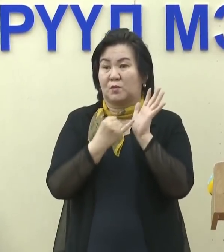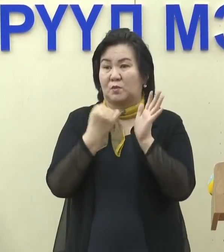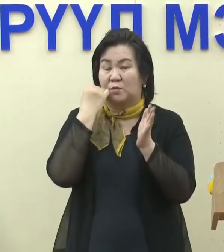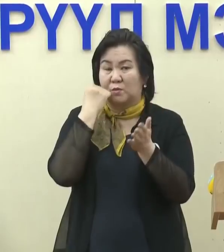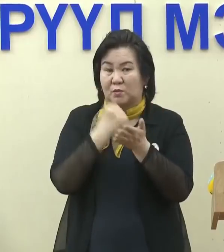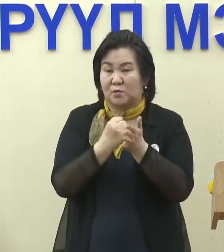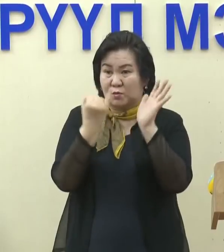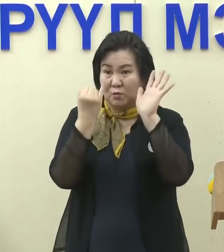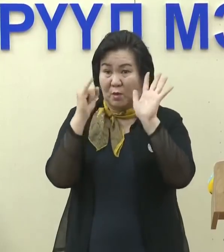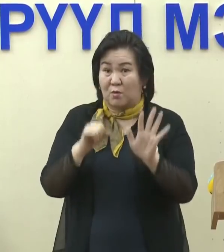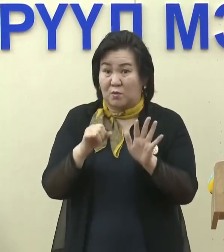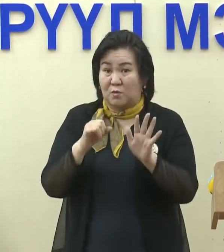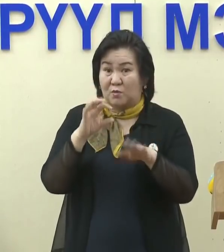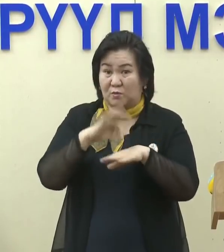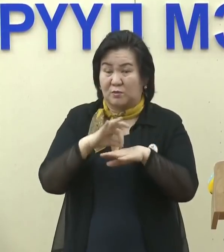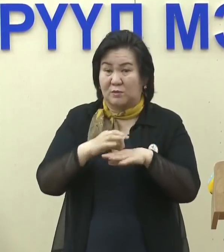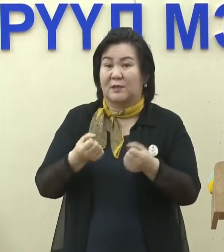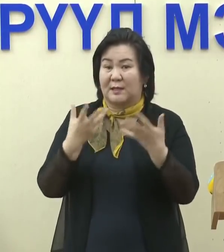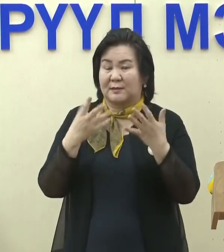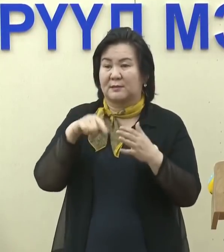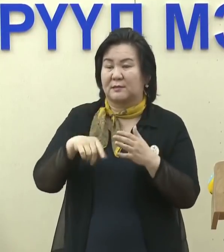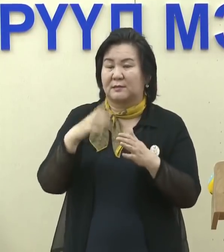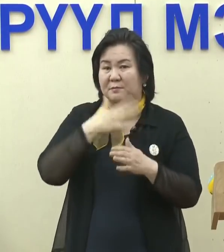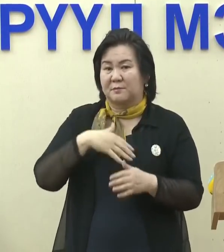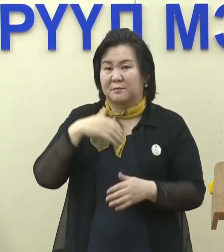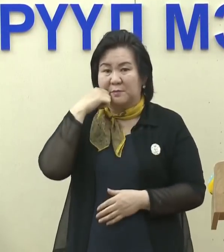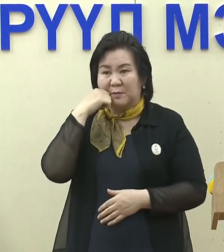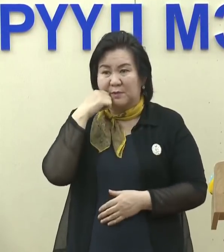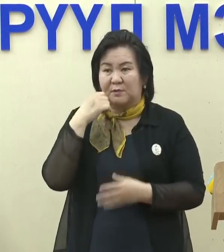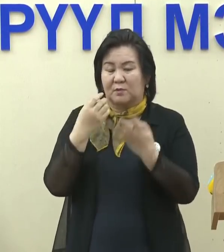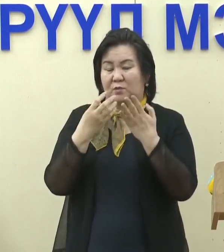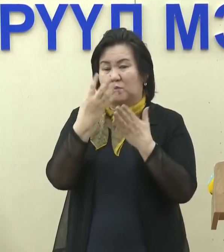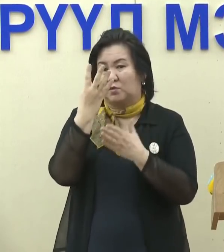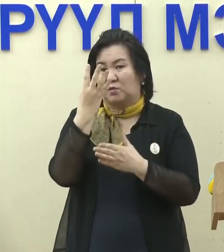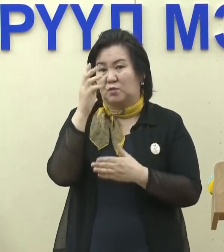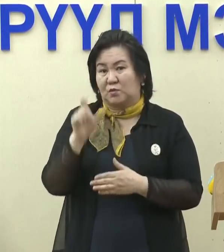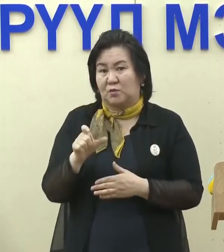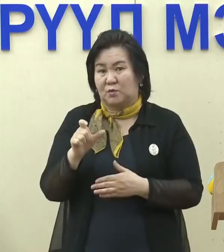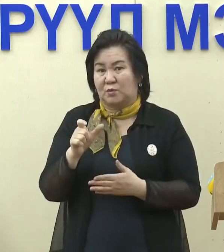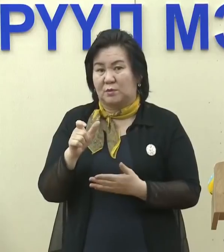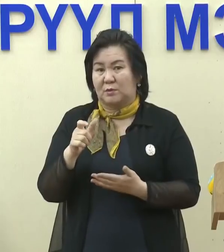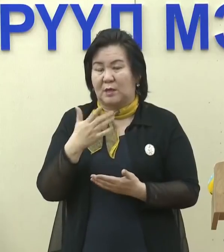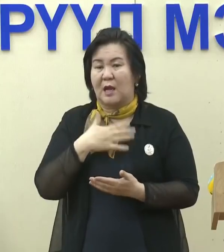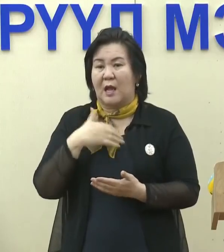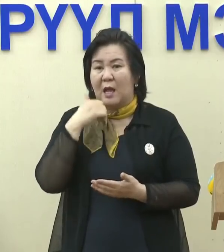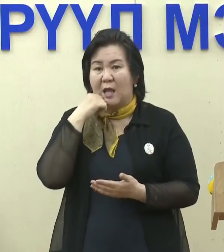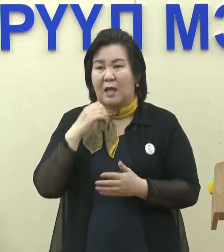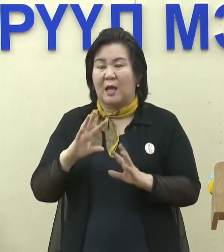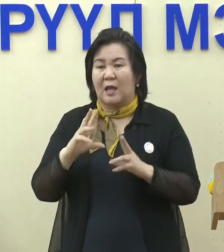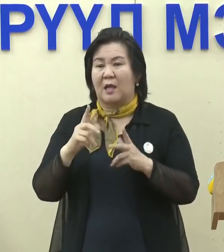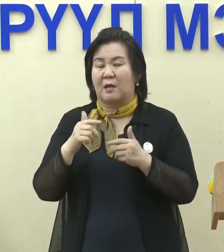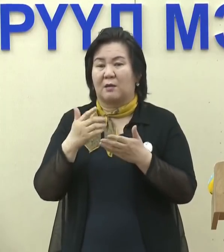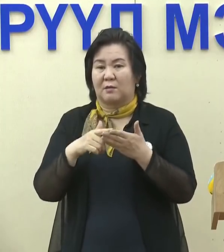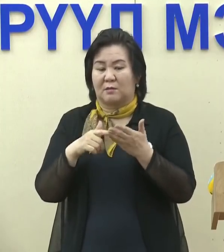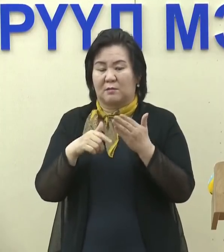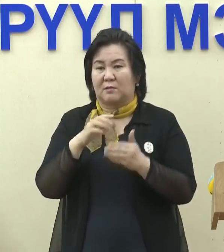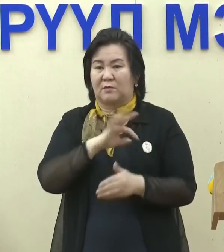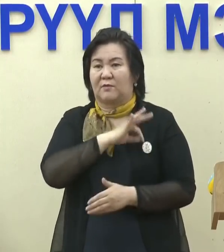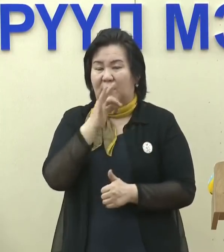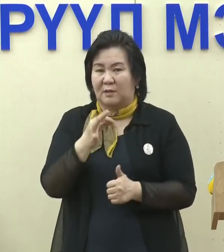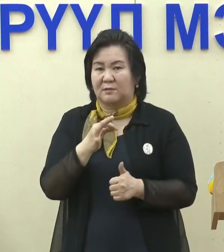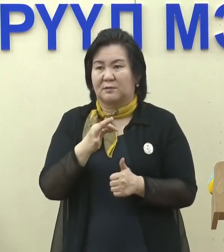батлагдсан тохиолдлуудын биеийн байдал одоо 4 тохиолдол нь бол арьцангуй бас дунд байна. За Францын